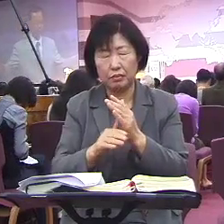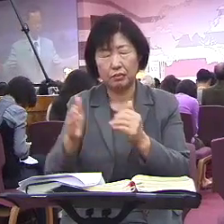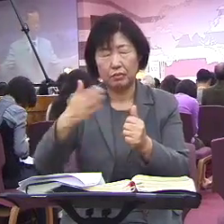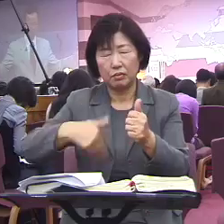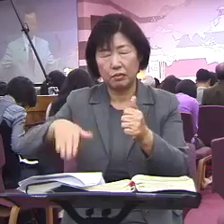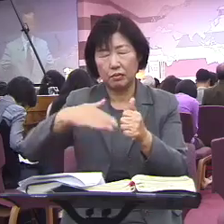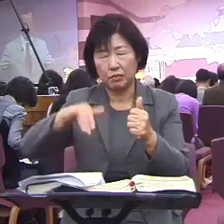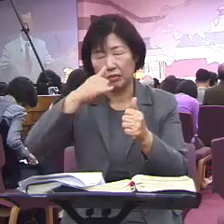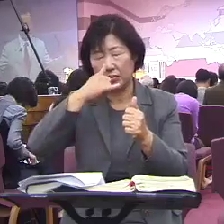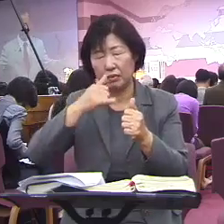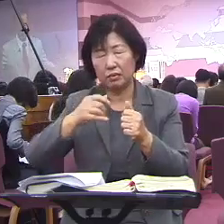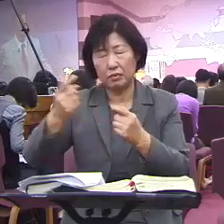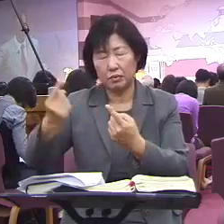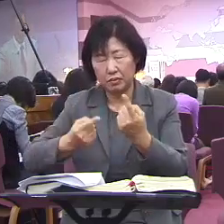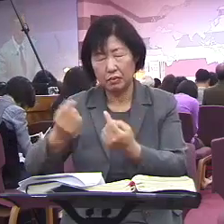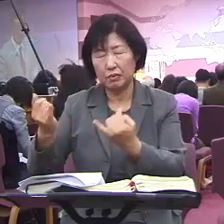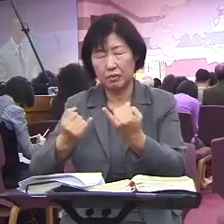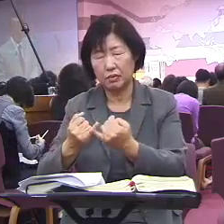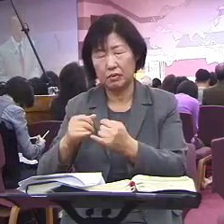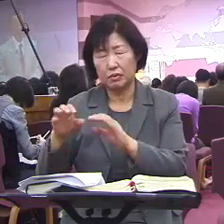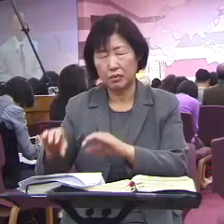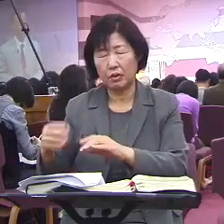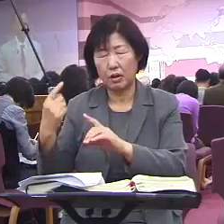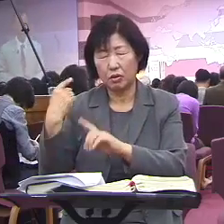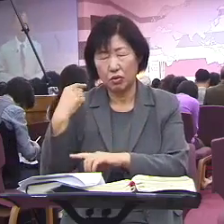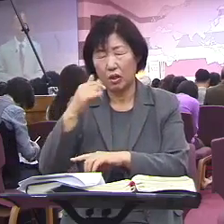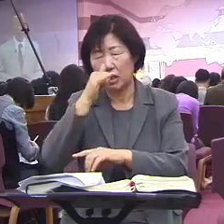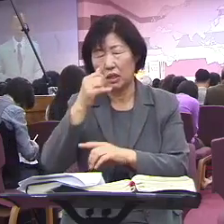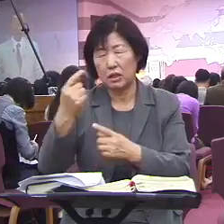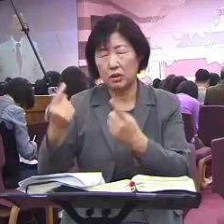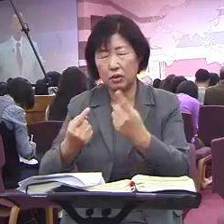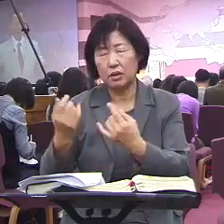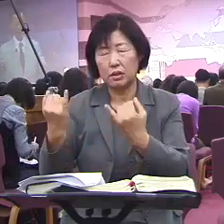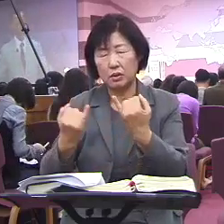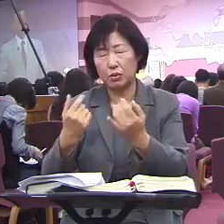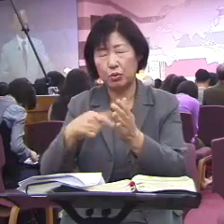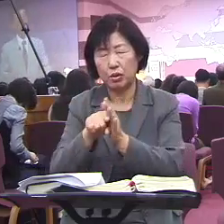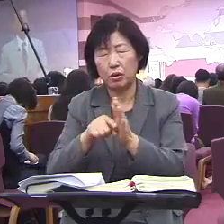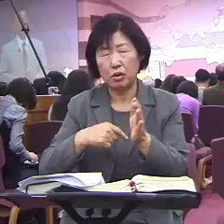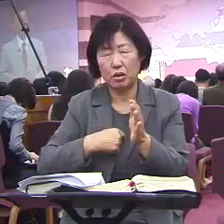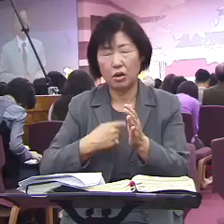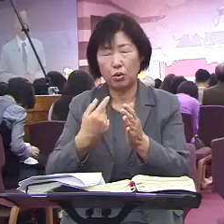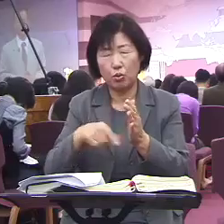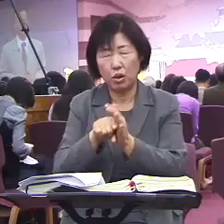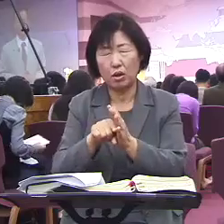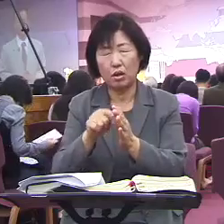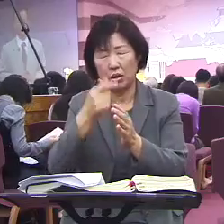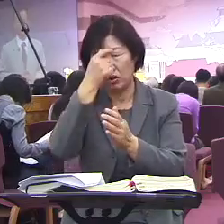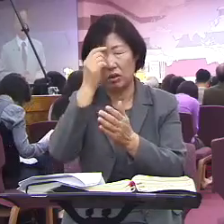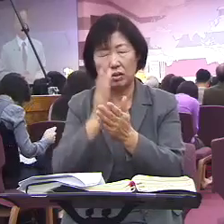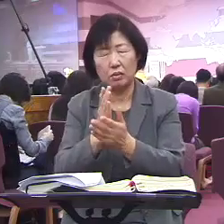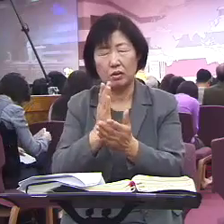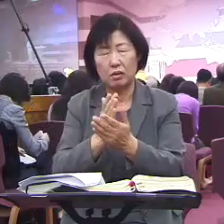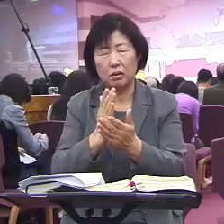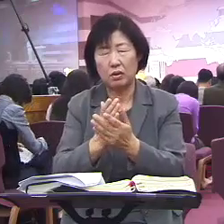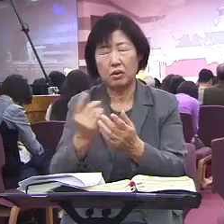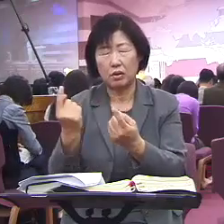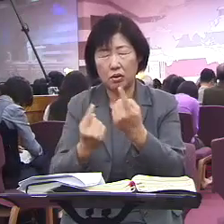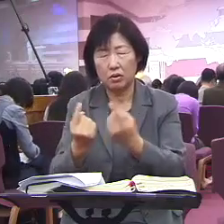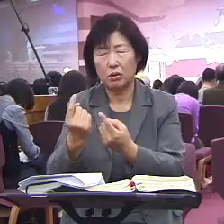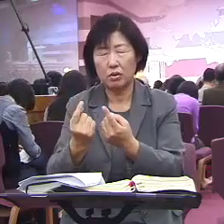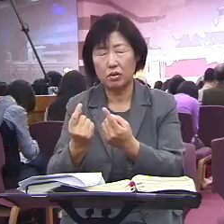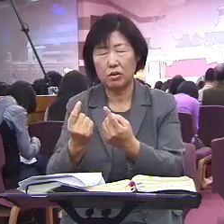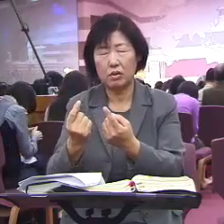주위에 있는 형제자매, 앞뒤에 있는 형제자매들을 위해 기도합시다. 오늘 나를 위한 기도를 하지 말고 형제의 짐을